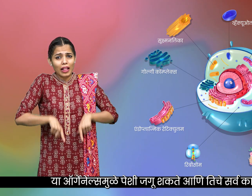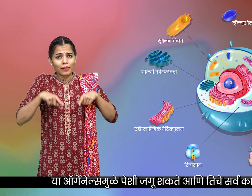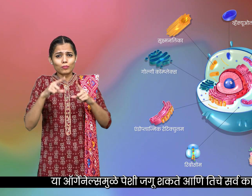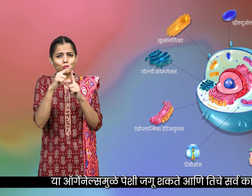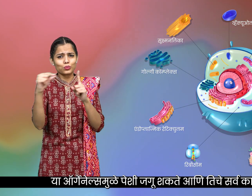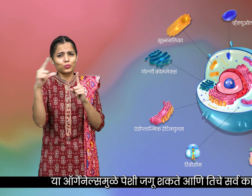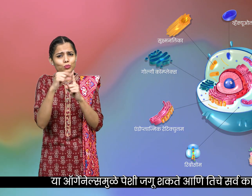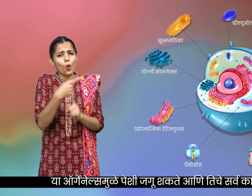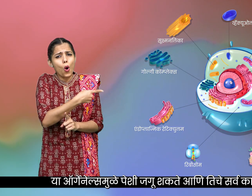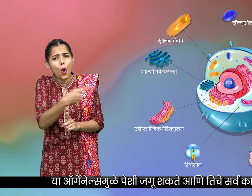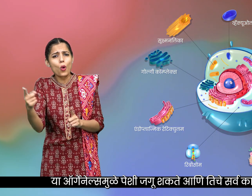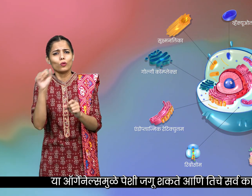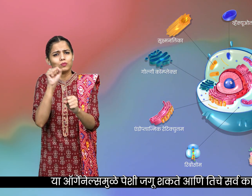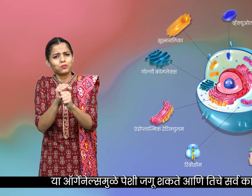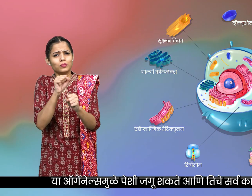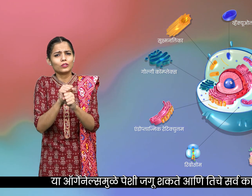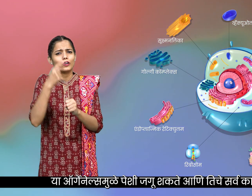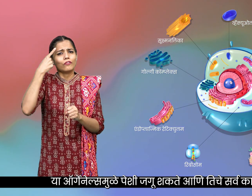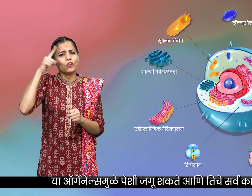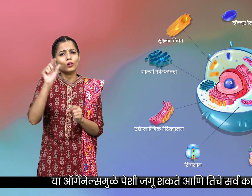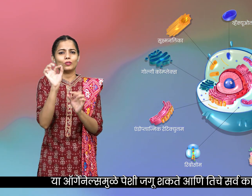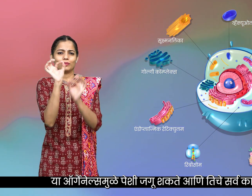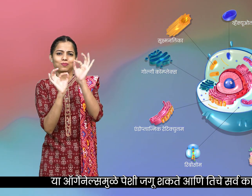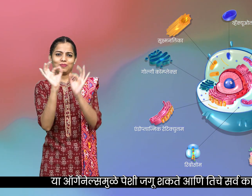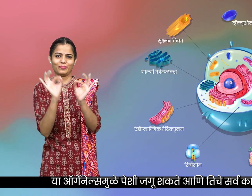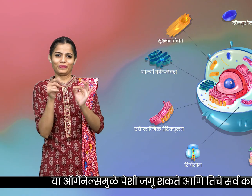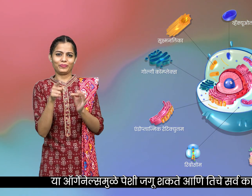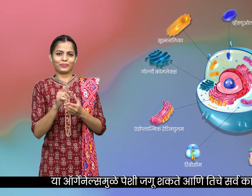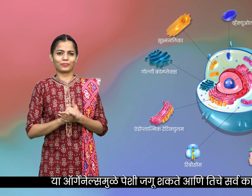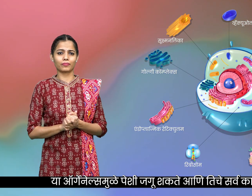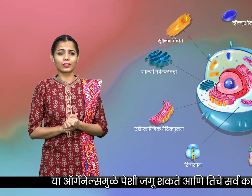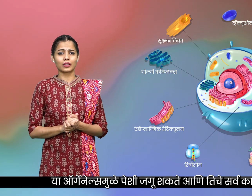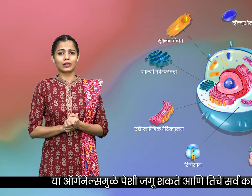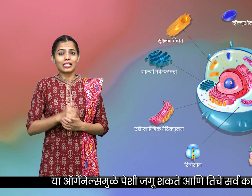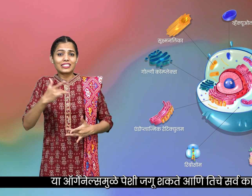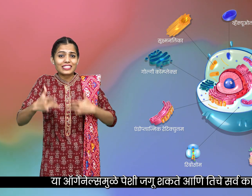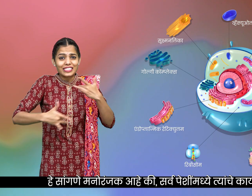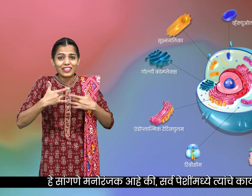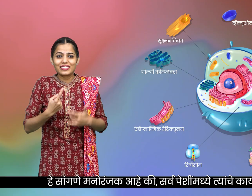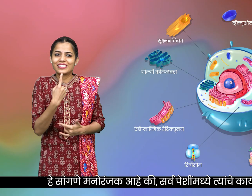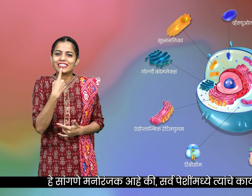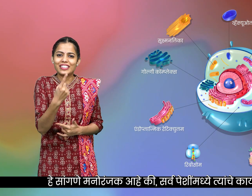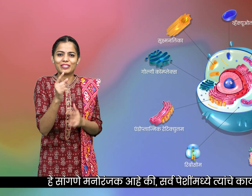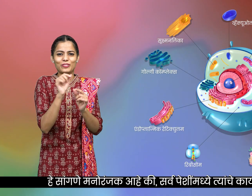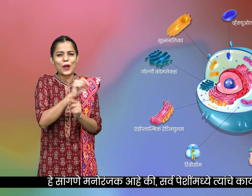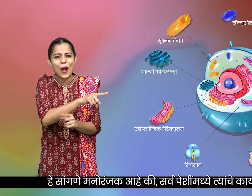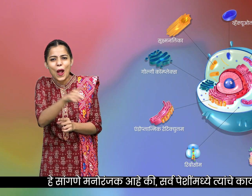ऑर्गेनेल्समुळे पेशी जगू शकते आणि तिचे सर्व कार्य करू शकते. हे सांगणे मनोरंजक आहे की